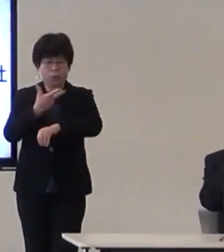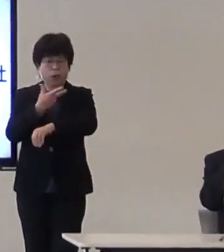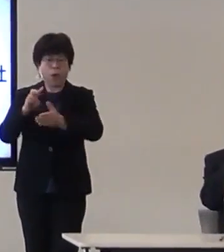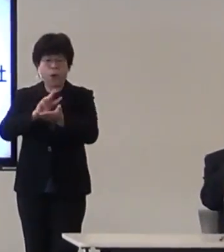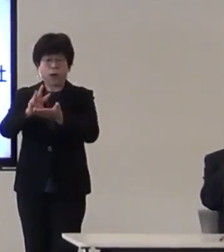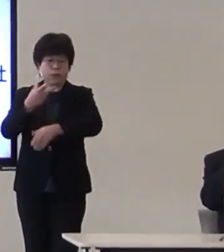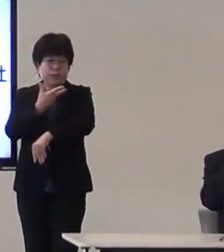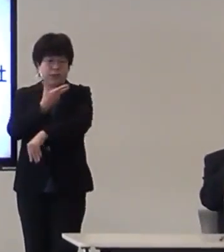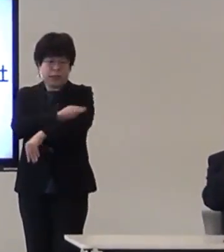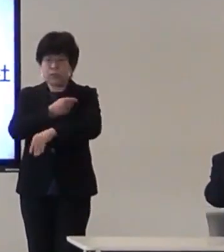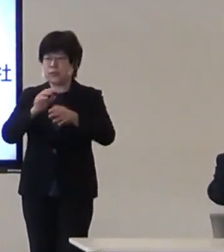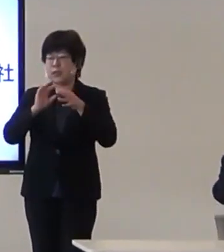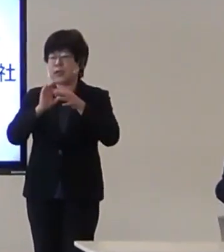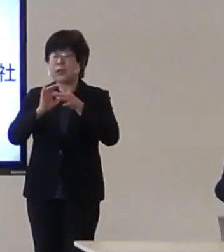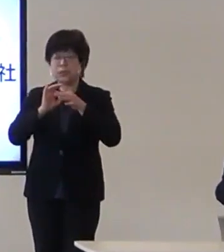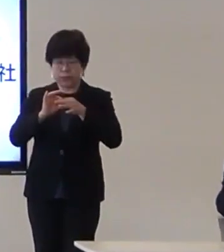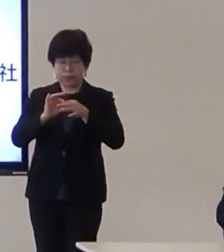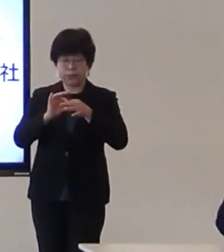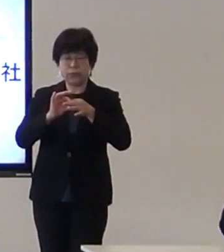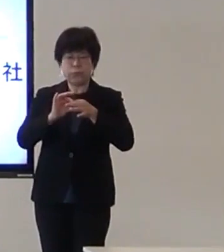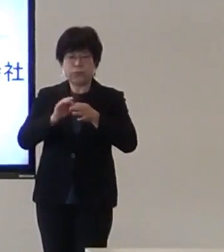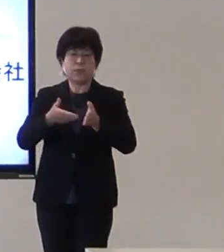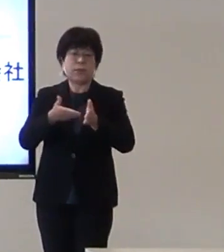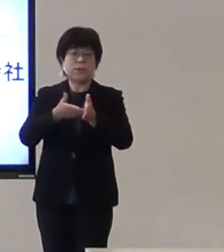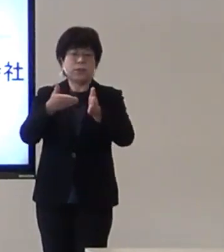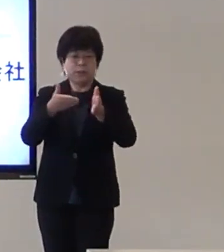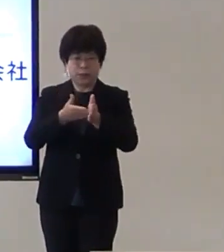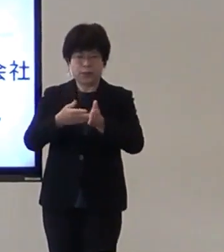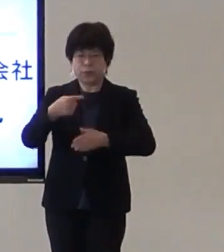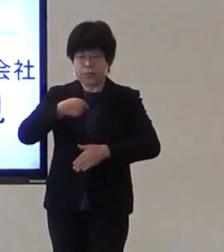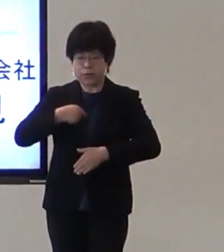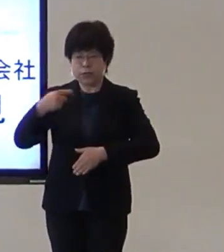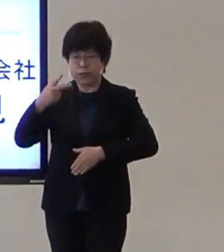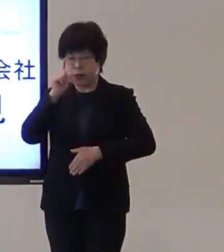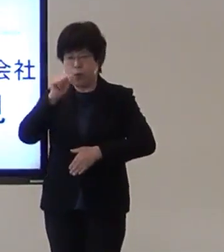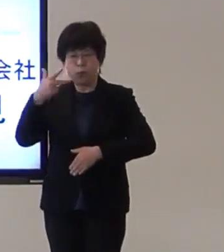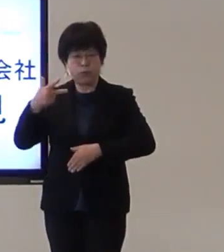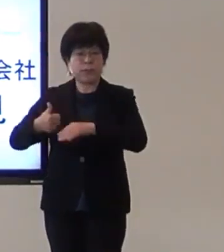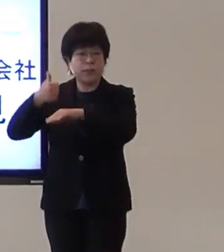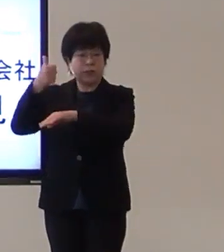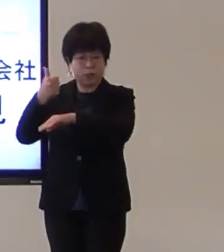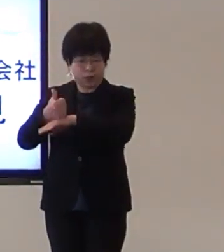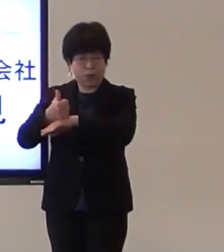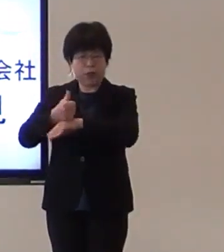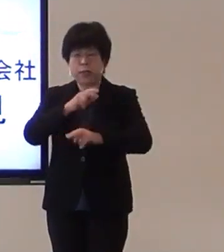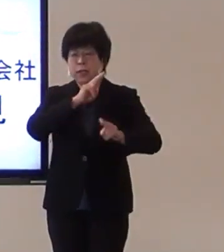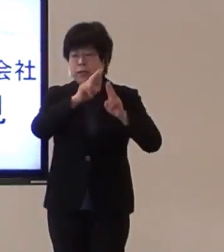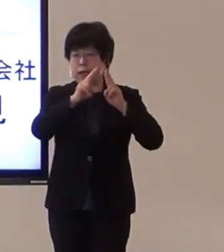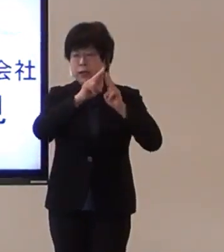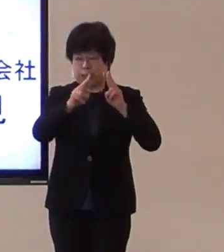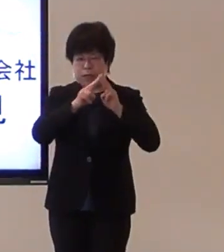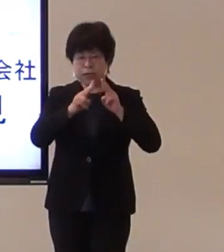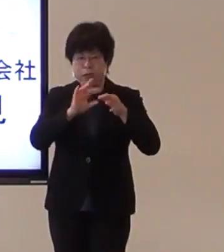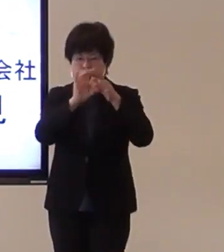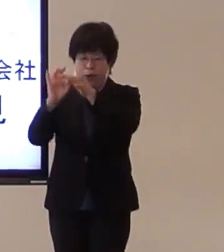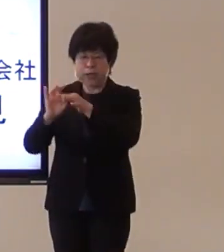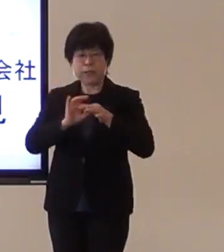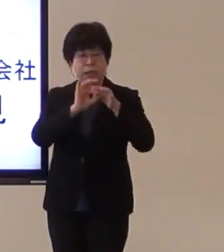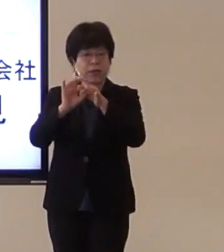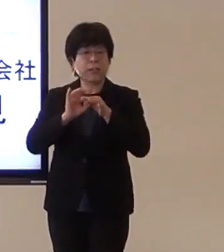、私の甲府市とシミックホールディングスと連携した取り組みにつきましてご説明をさせていただき